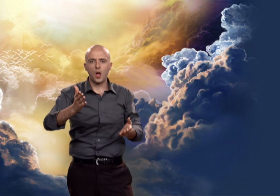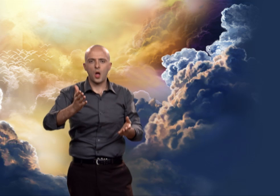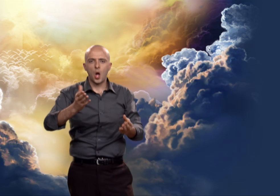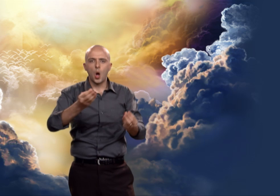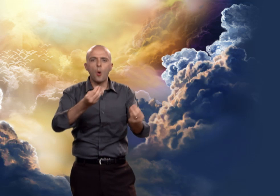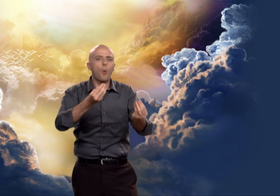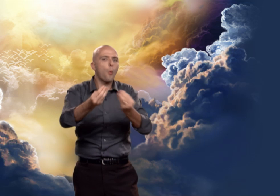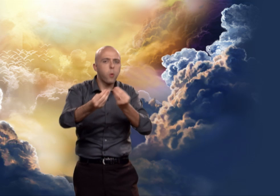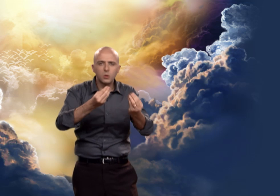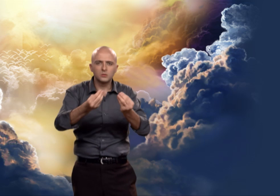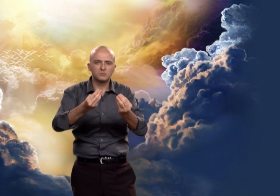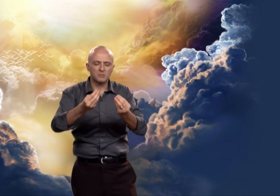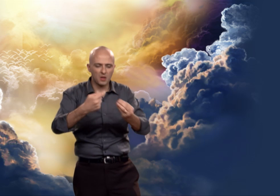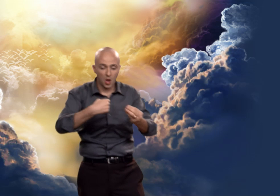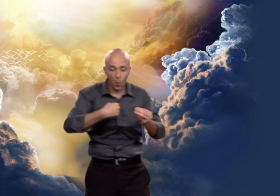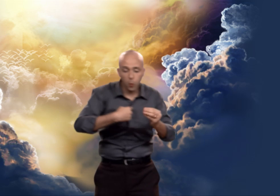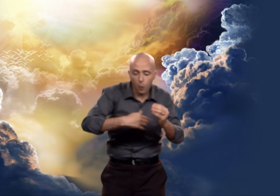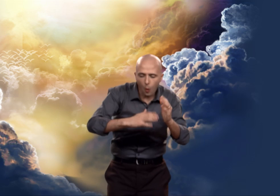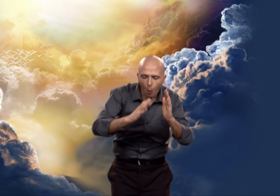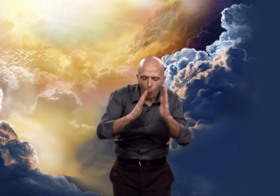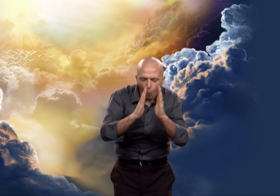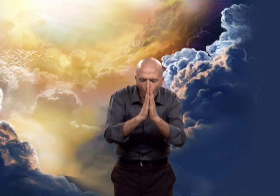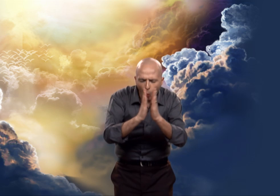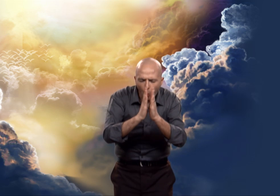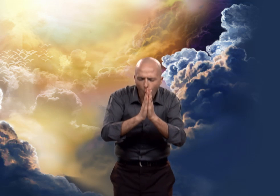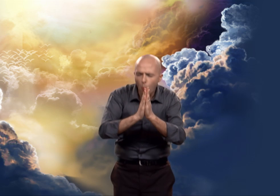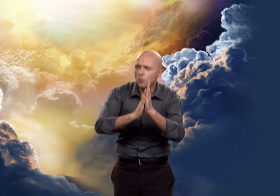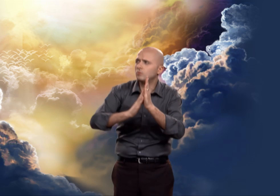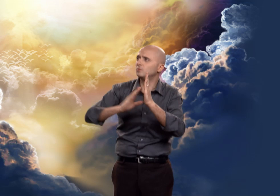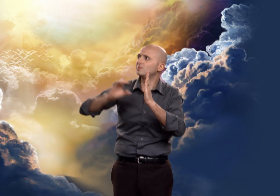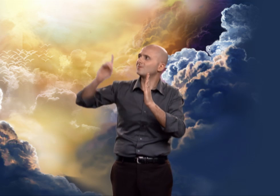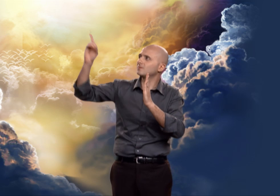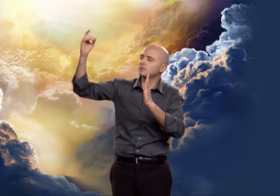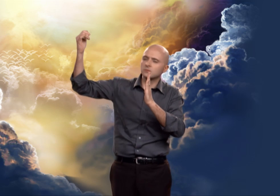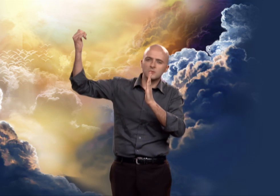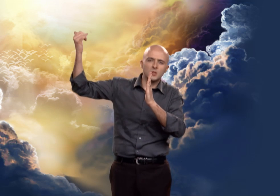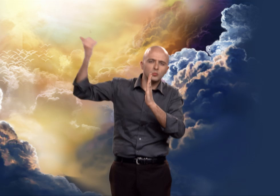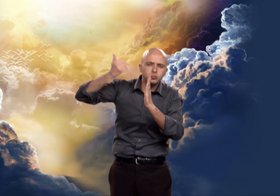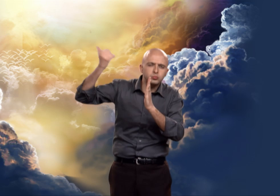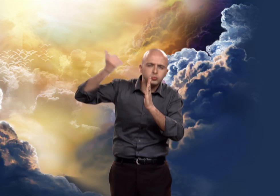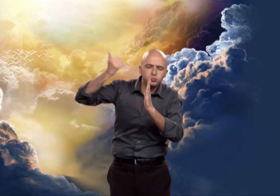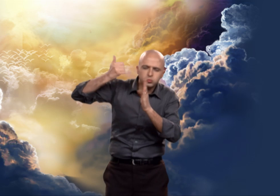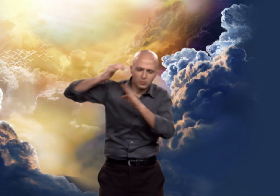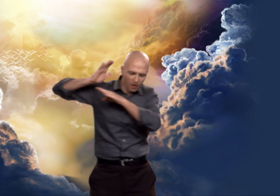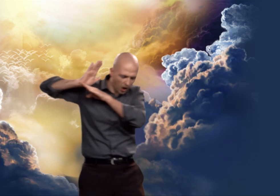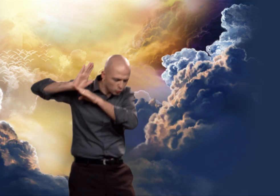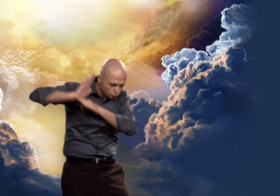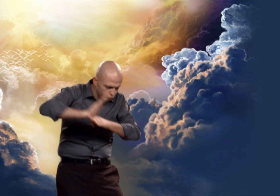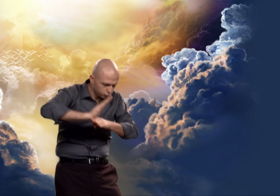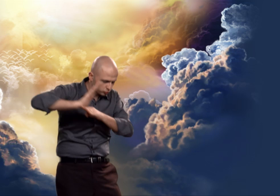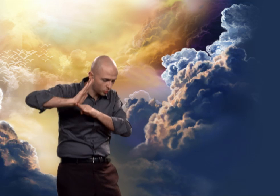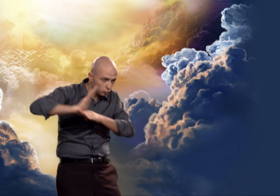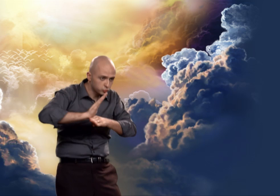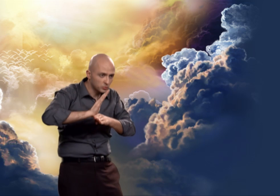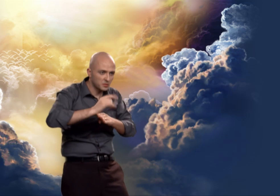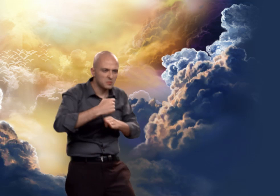que desejam se livrar do sacrifício exigido pela verdade. Porém, é impossível a ele reter em seu poder uma